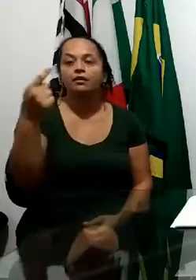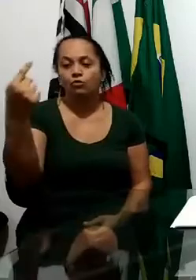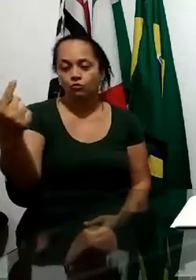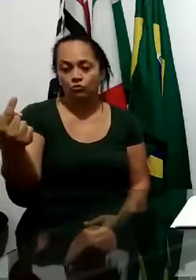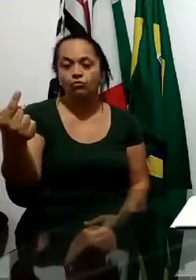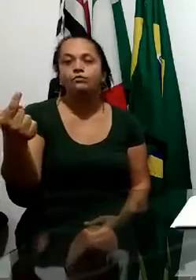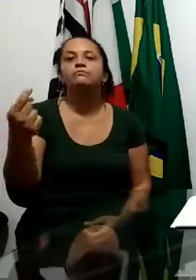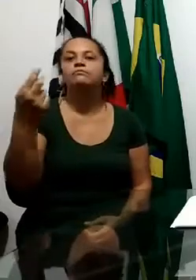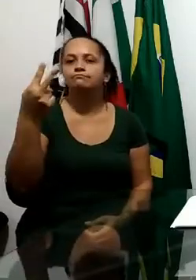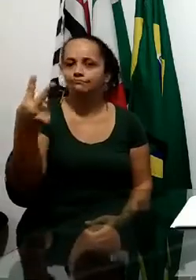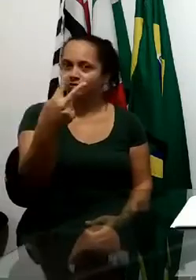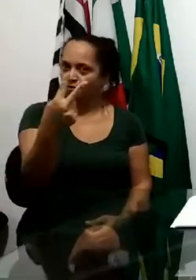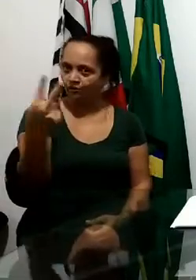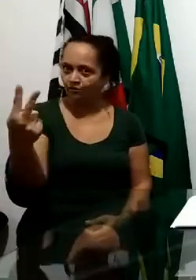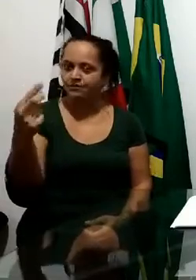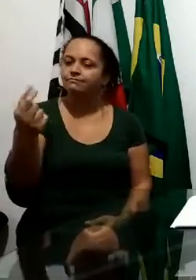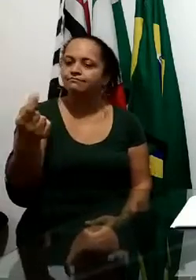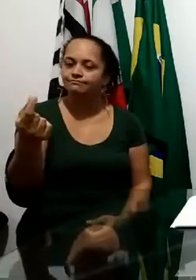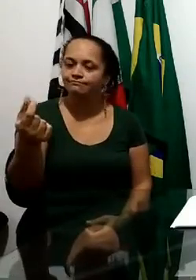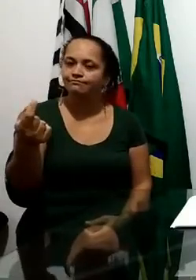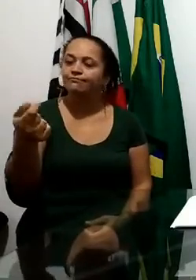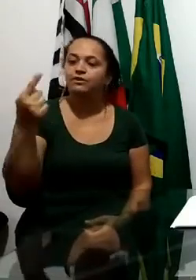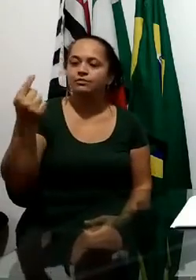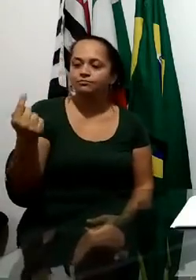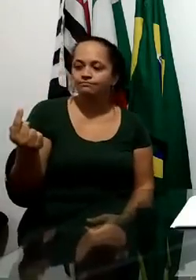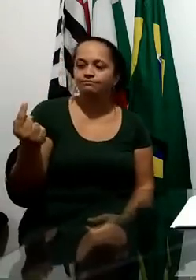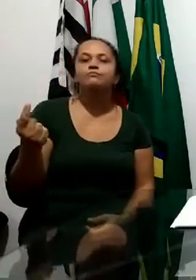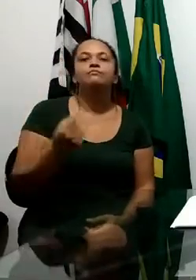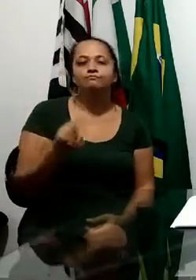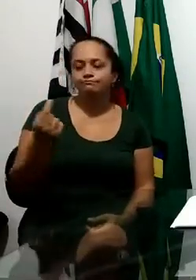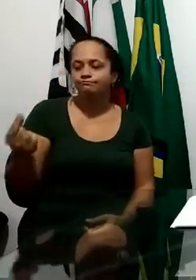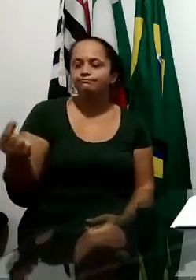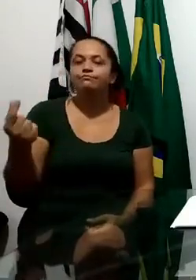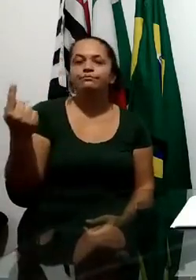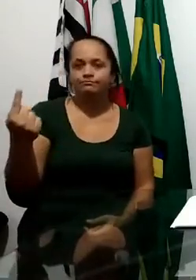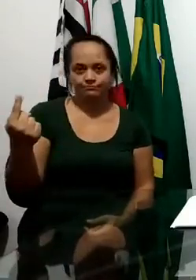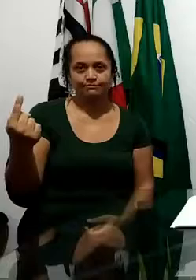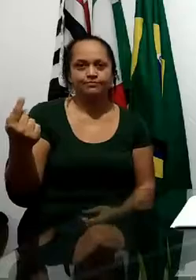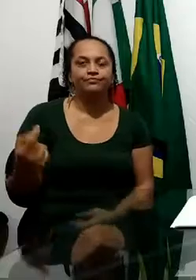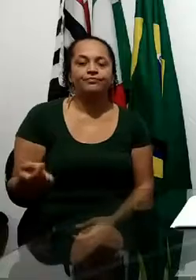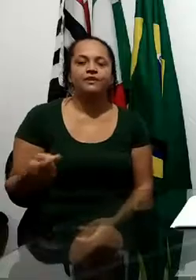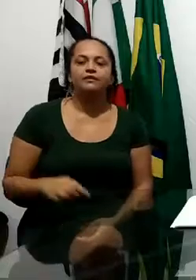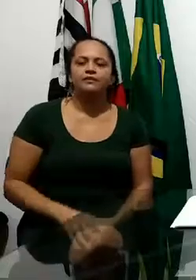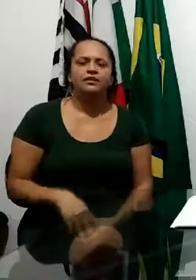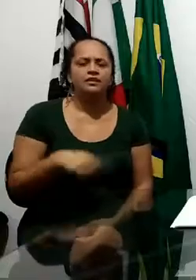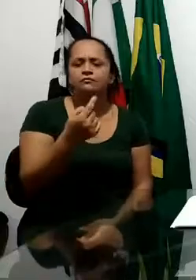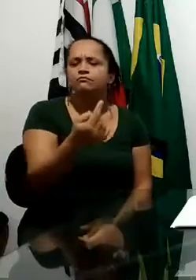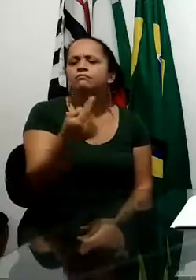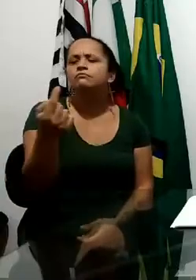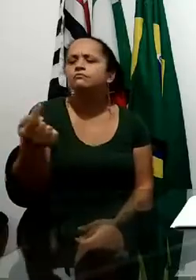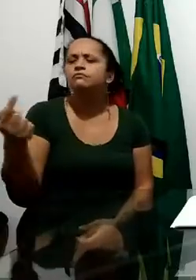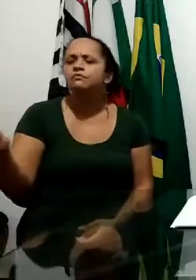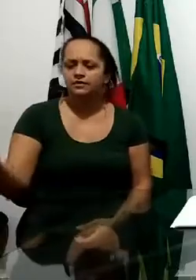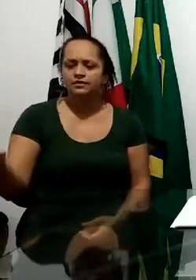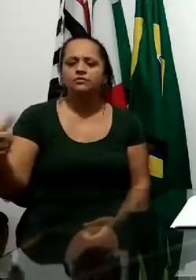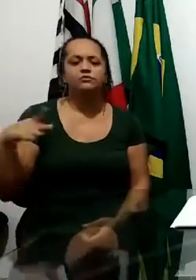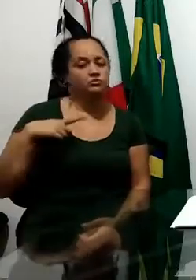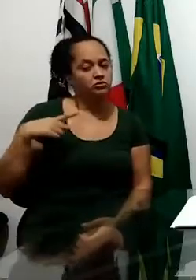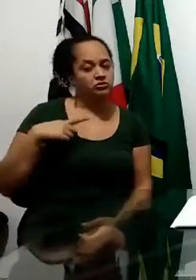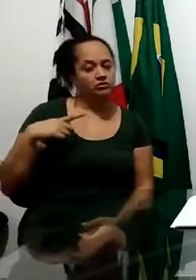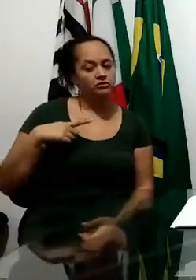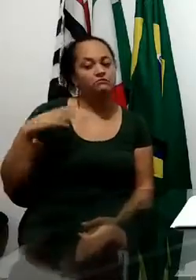2, a outro 1, e cada um segundo a sua própria capacidade, e